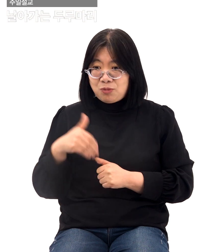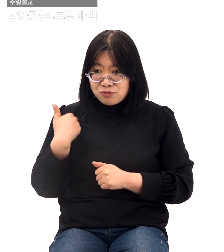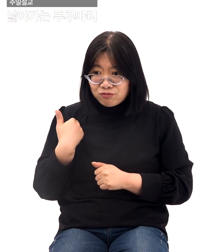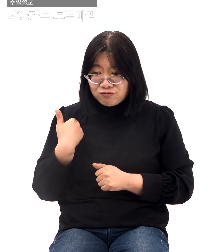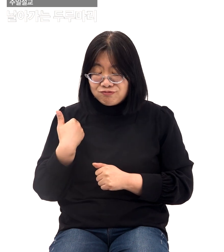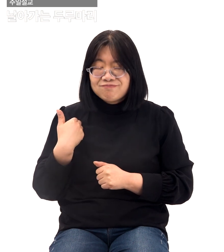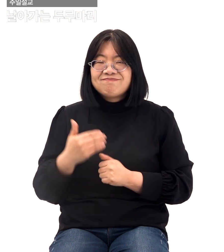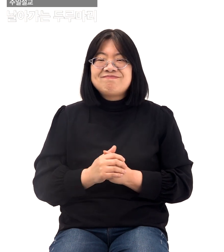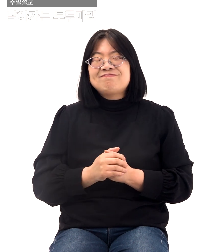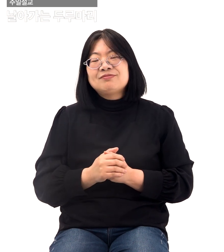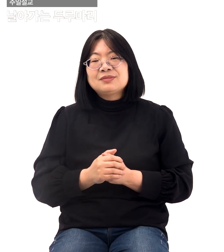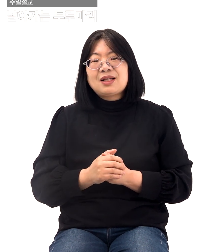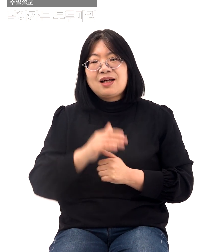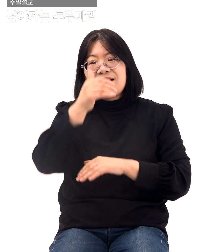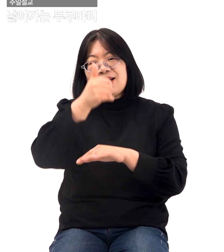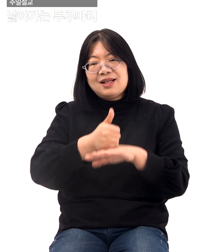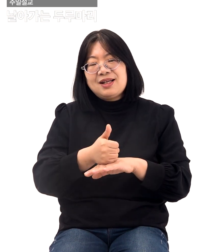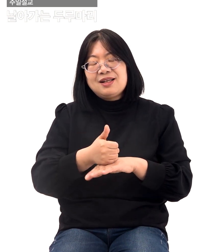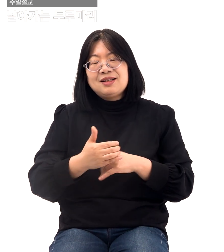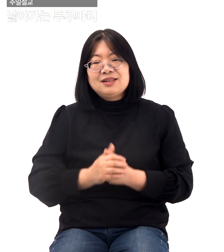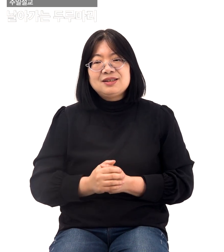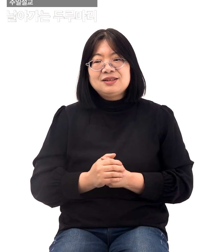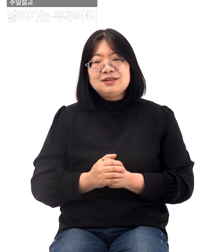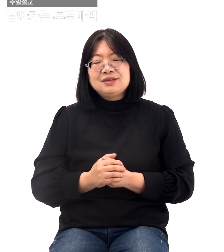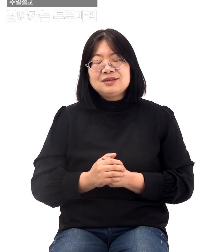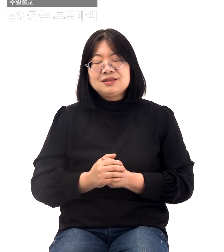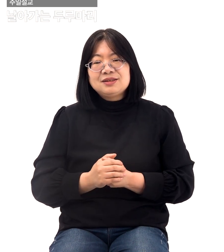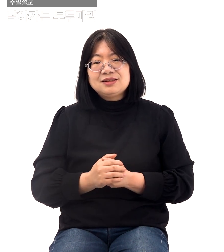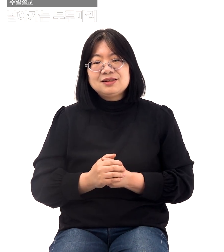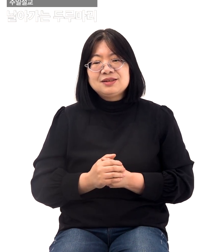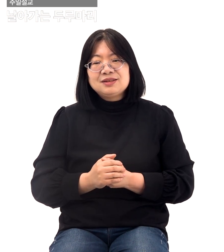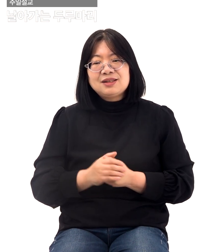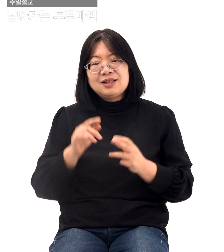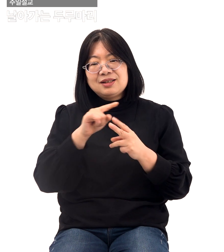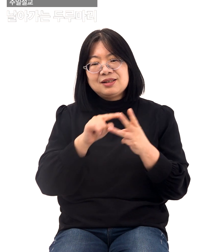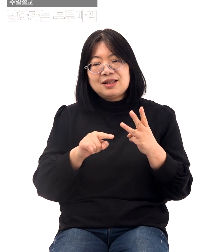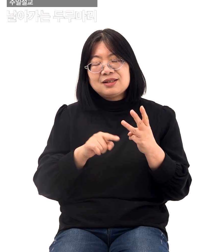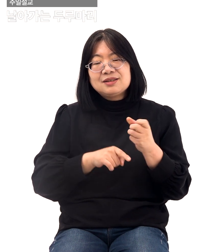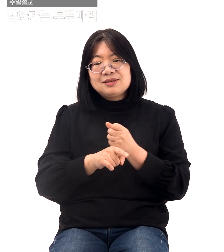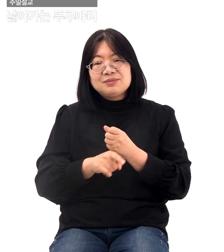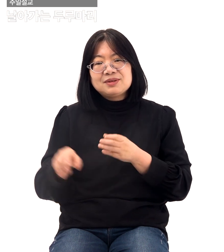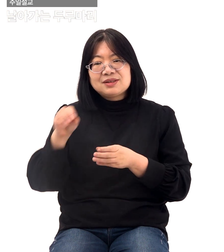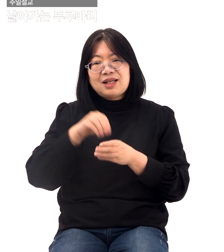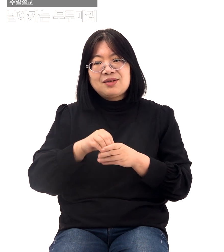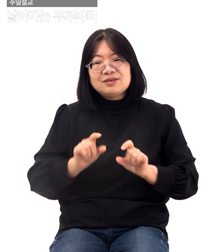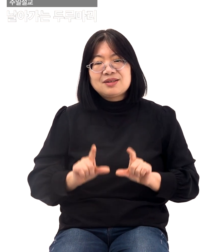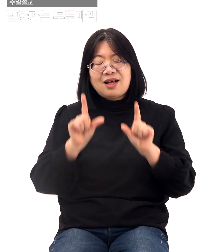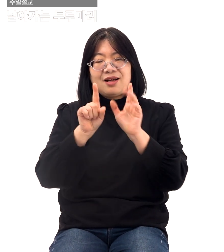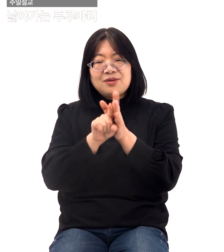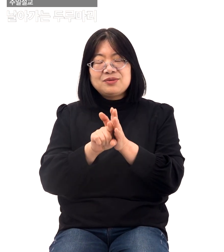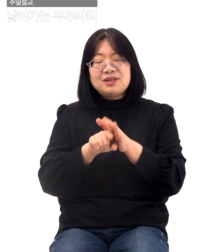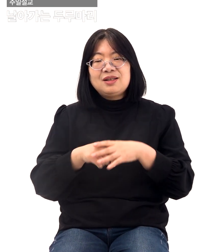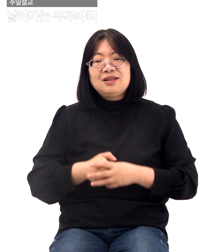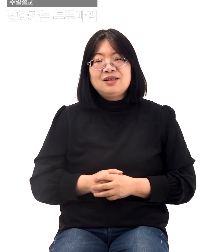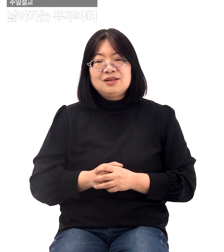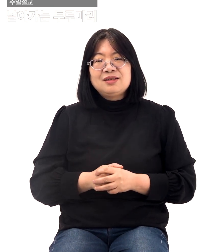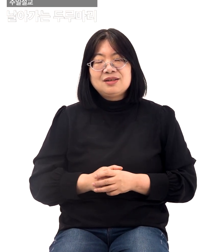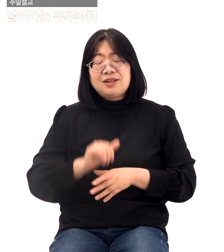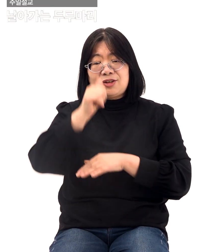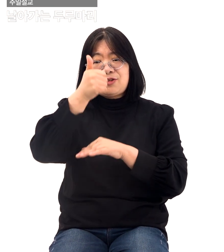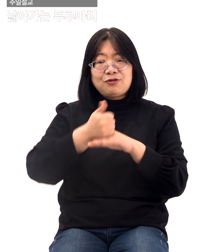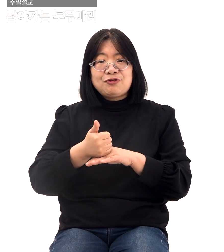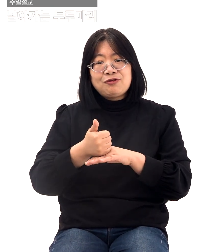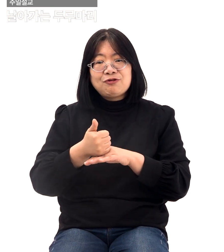모르셨죠? 그래서 마지막으로 이 세 가지 의미를 담은 날을 위해서